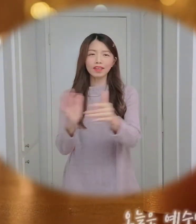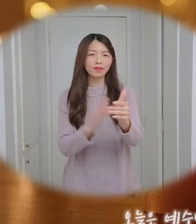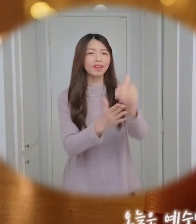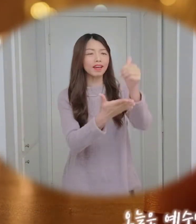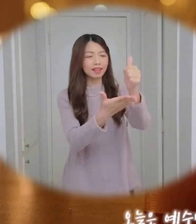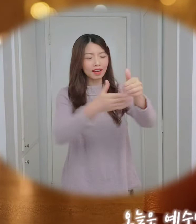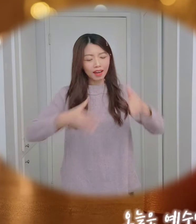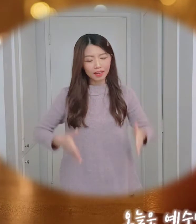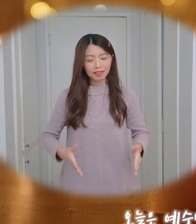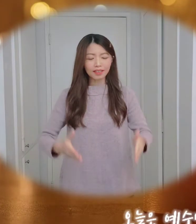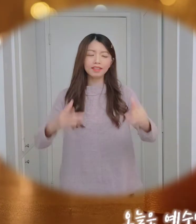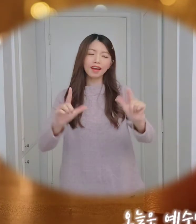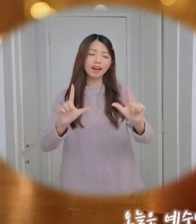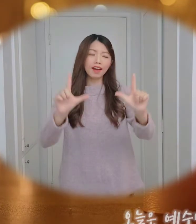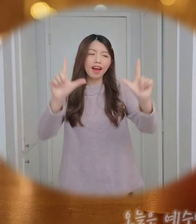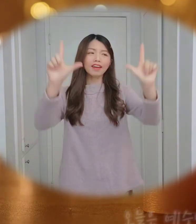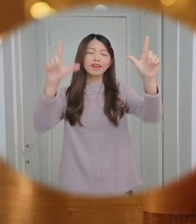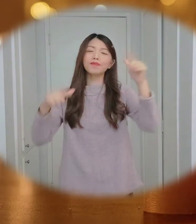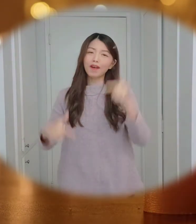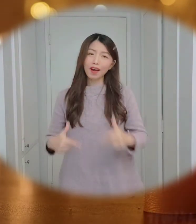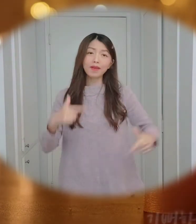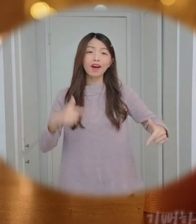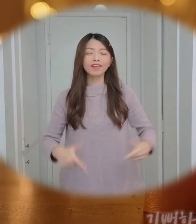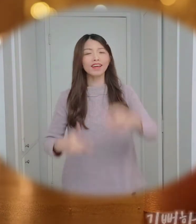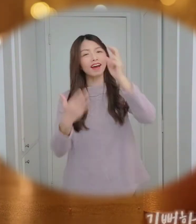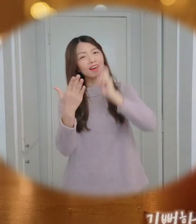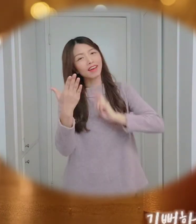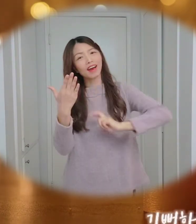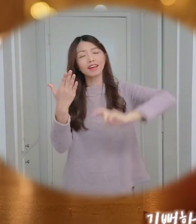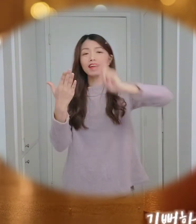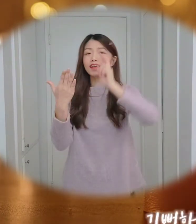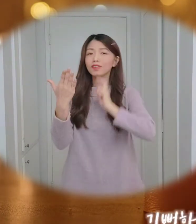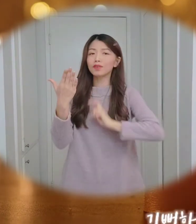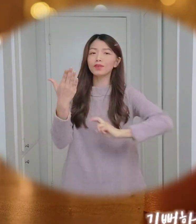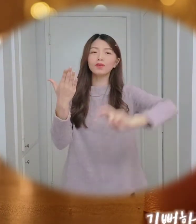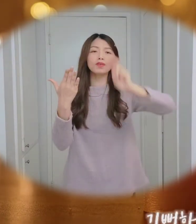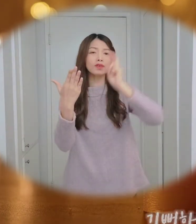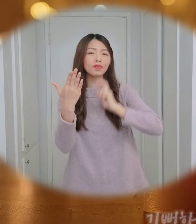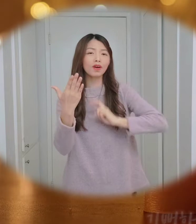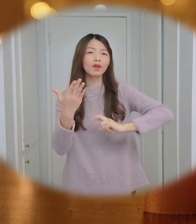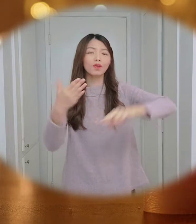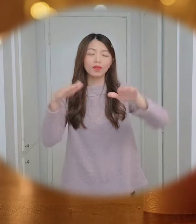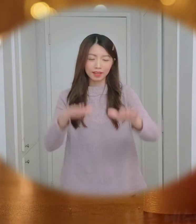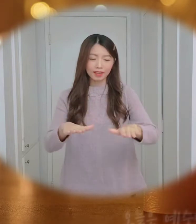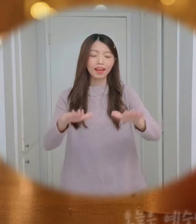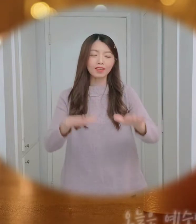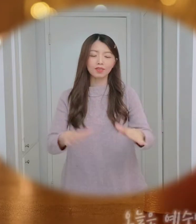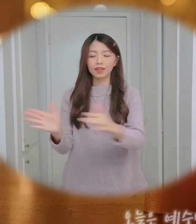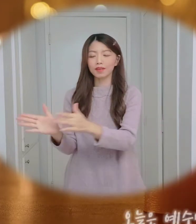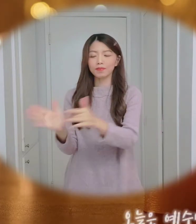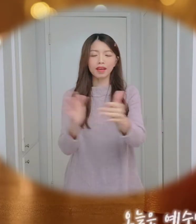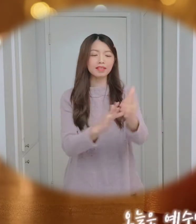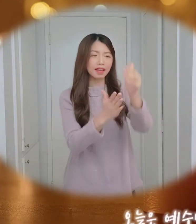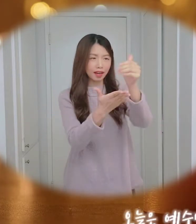예수님 탄생하신 날 기뻐하며 찬양해요 오늘은